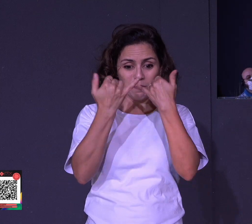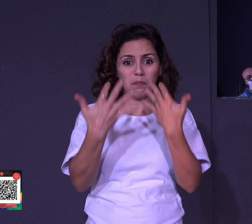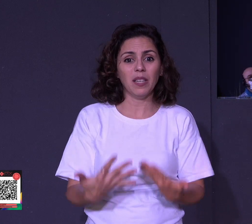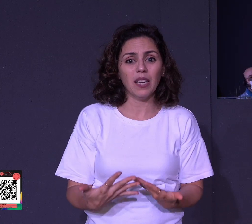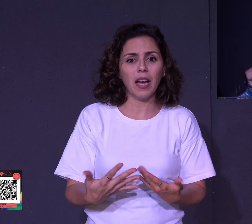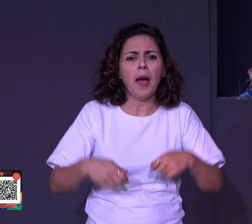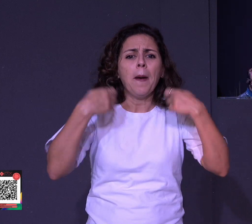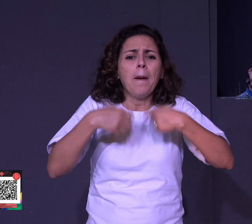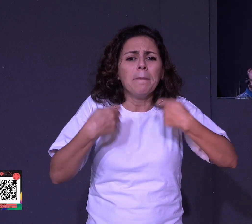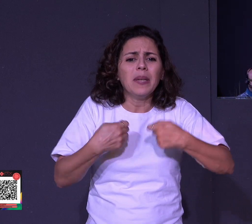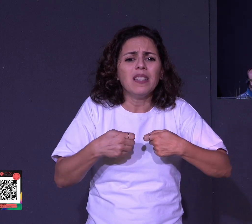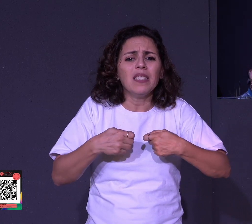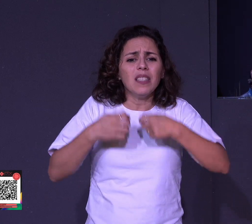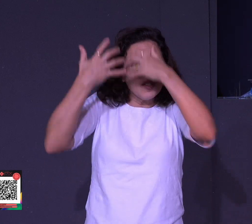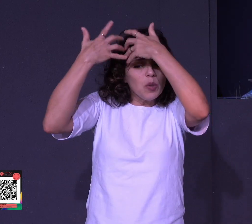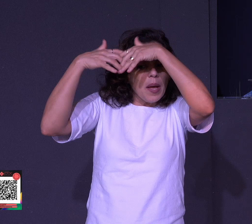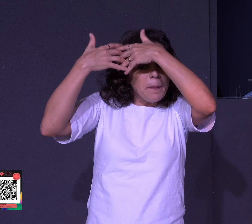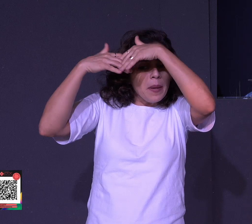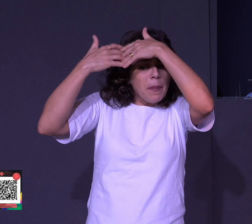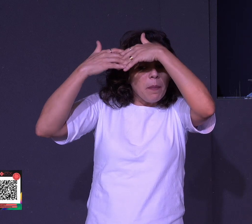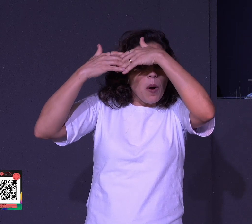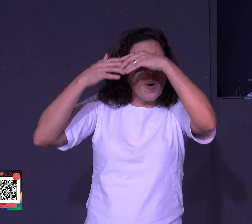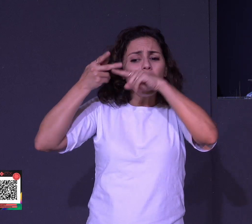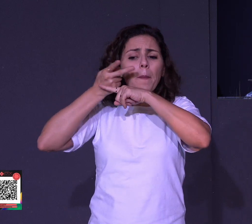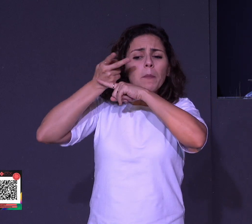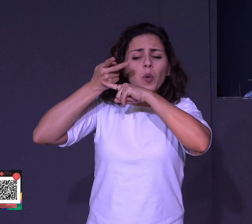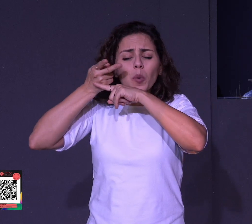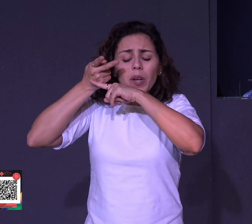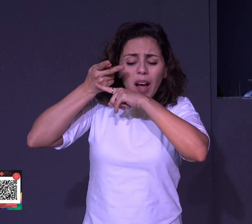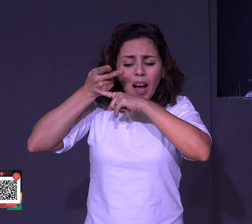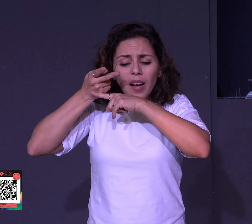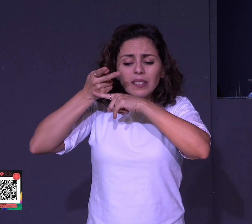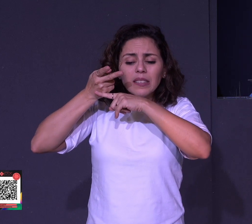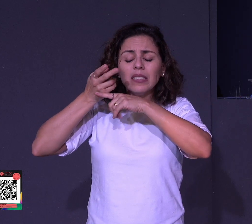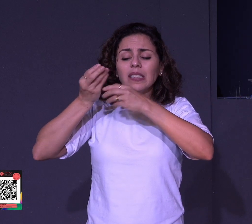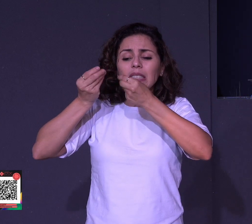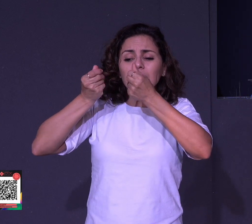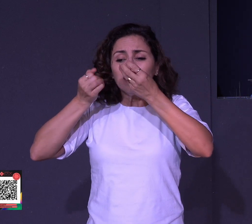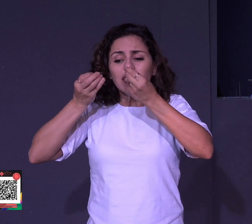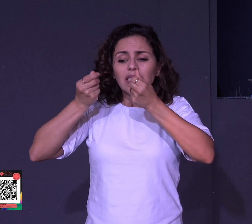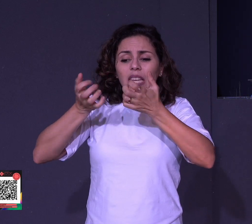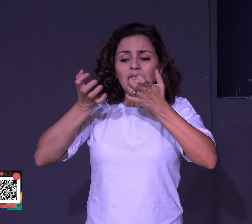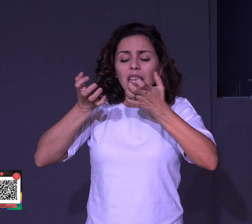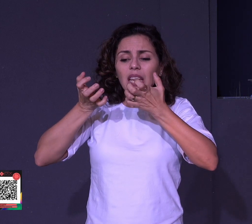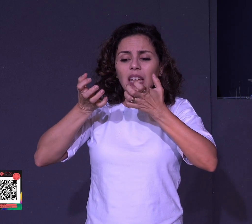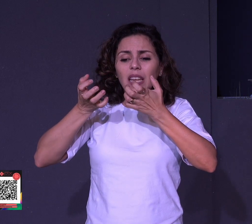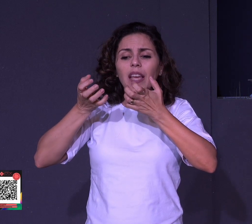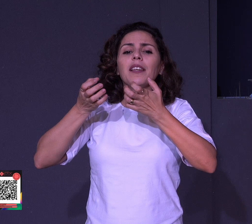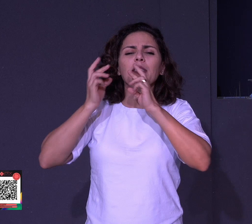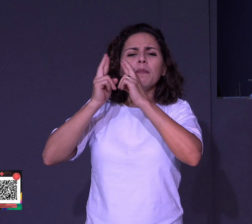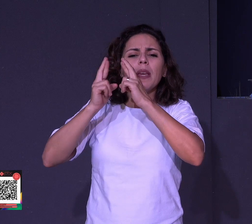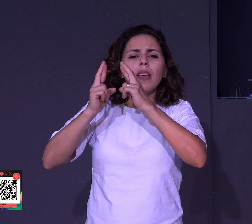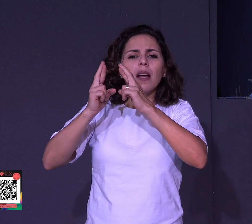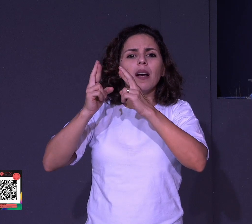se abateu. Ele sabia que Deus não se esquece de seus servos, mas aquilo que estava dominando a sua mente estava lhe